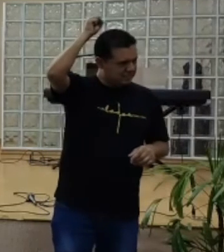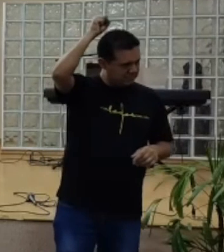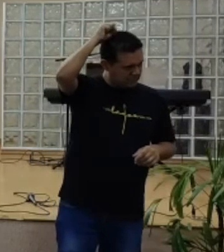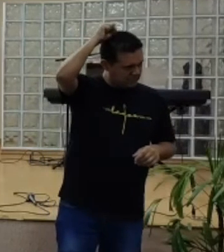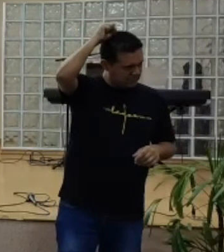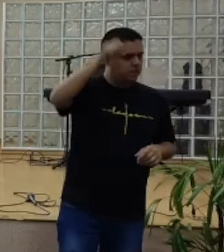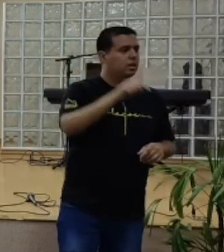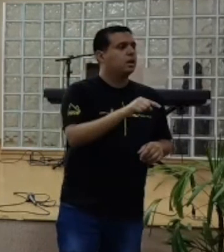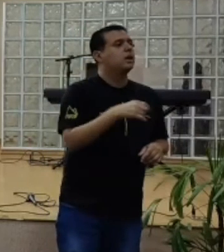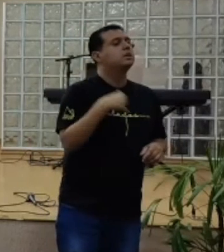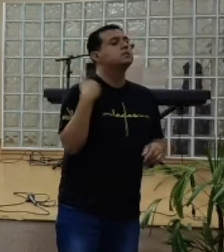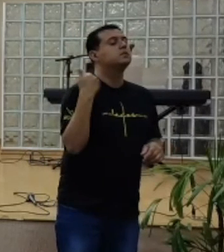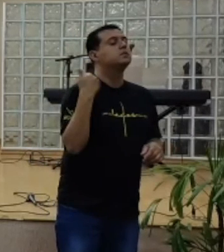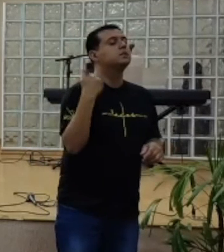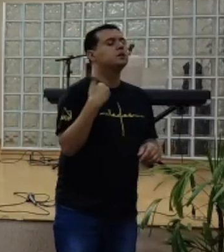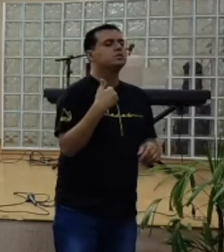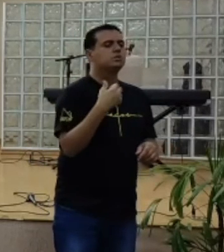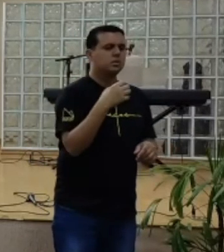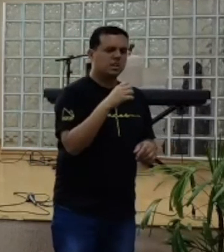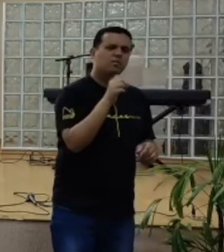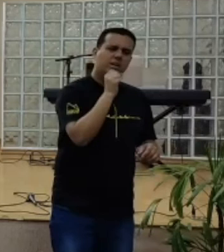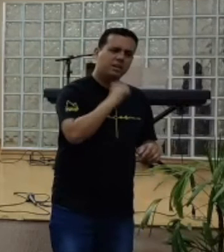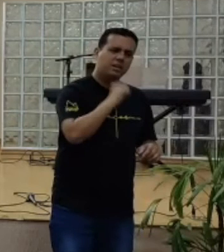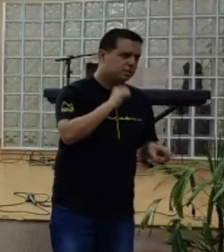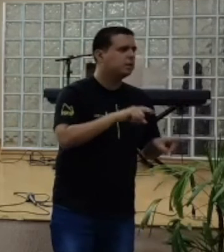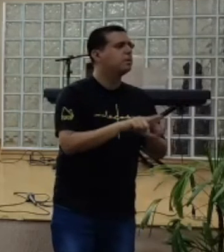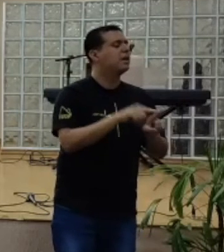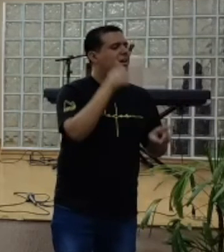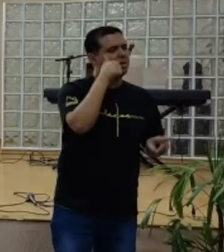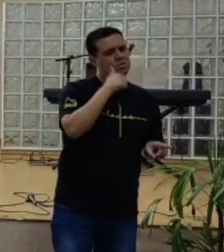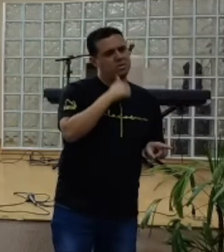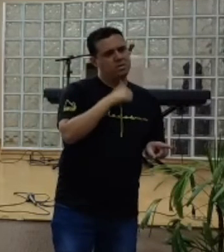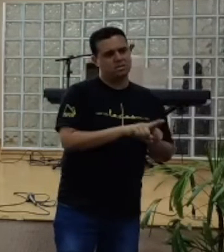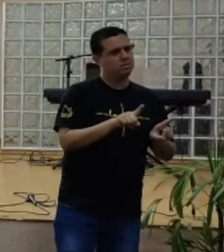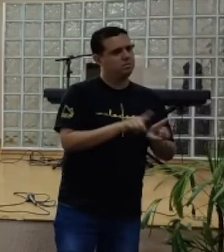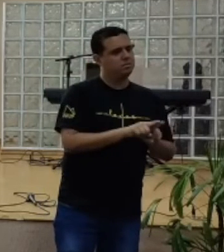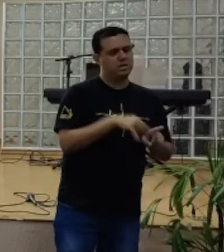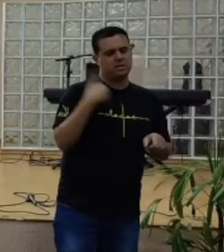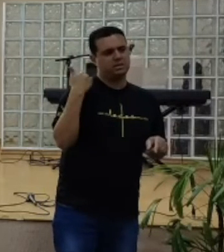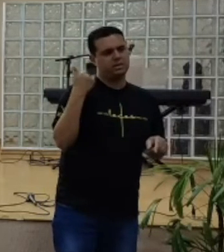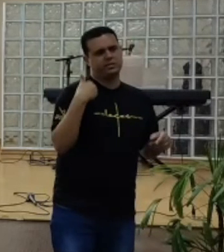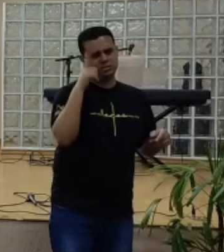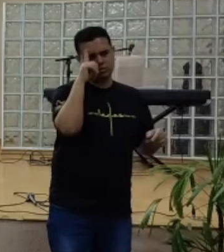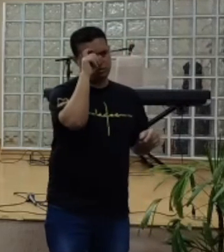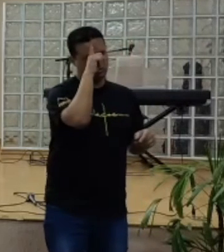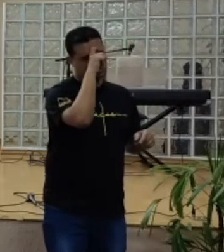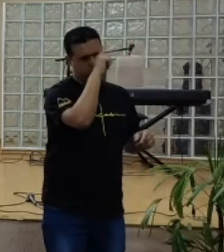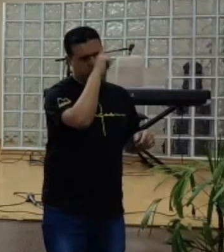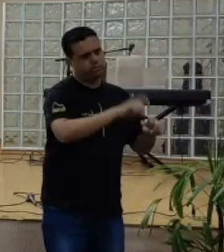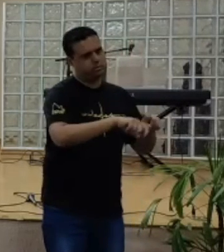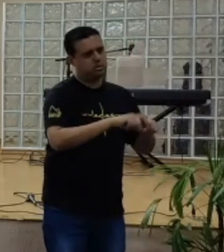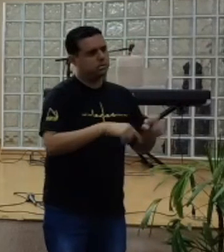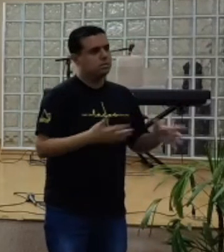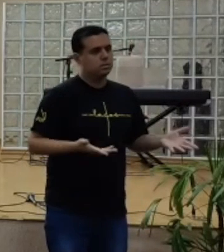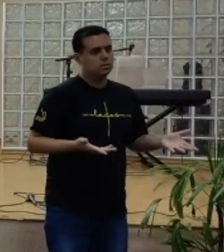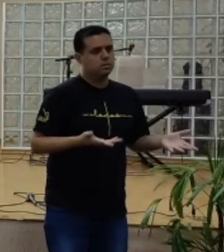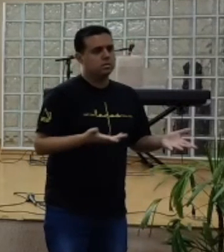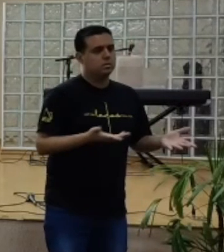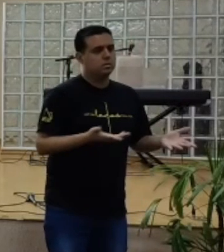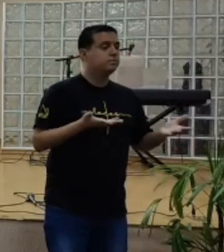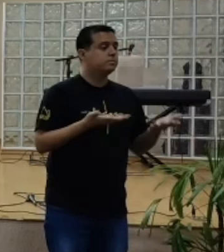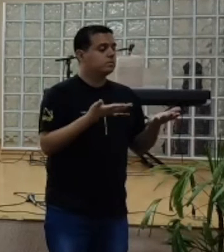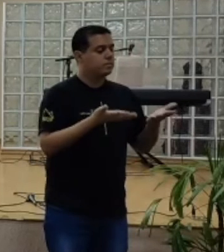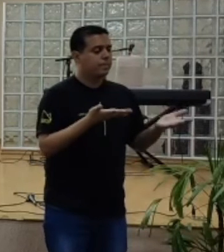uma certa idade, e nesta idade ele tinha algumas dificuldades nas relações sexuais. Então, esta ideia